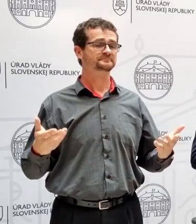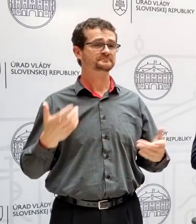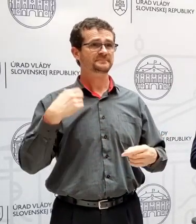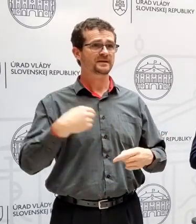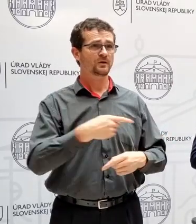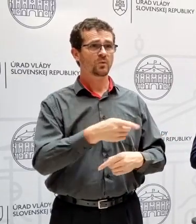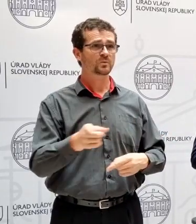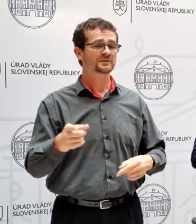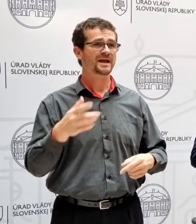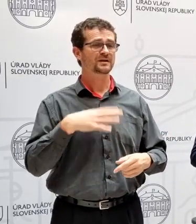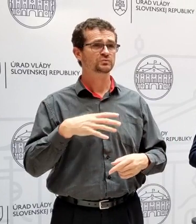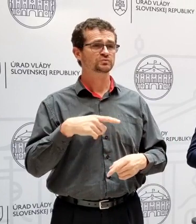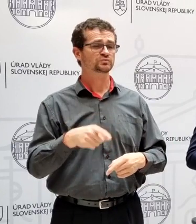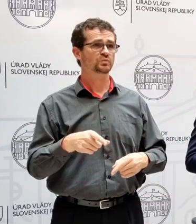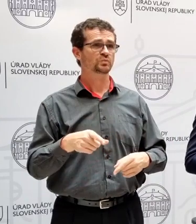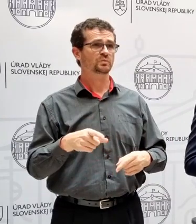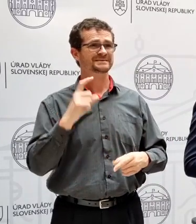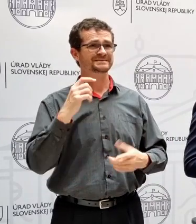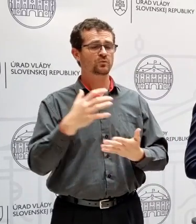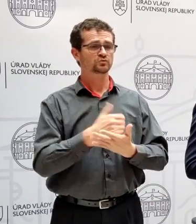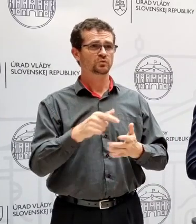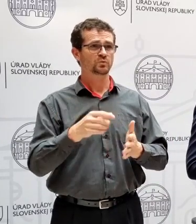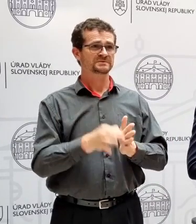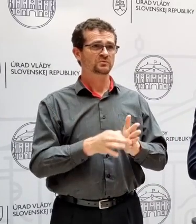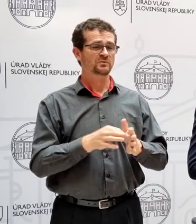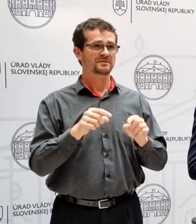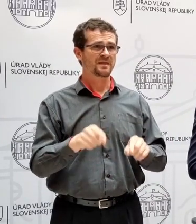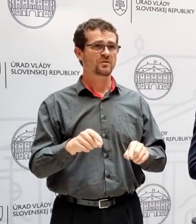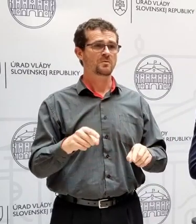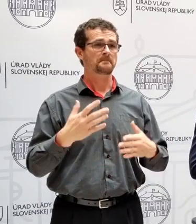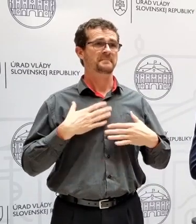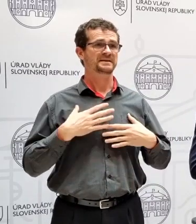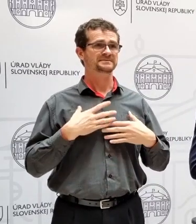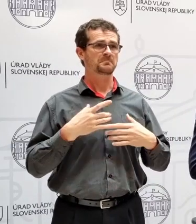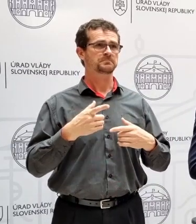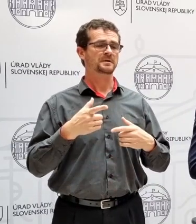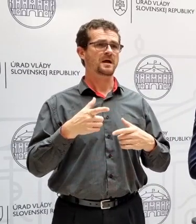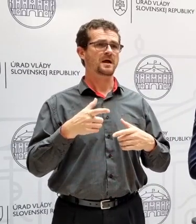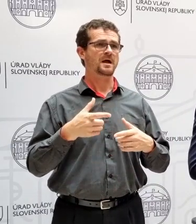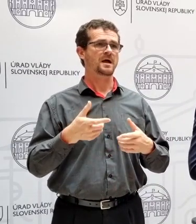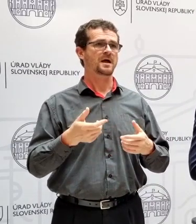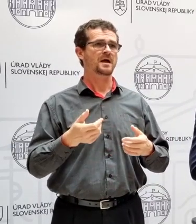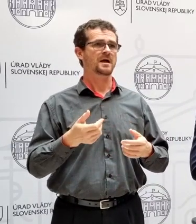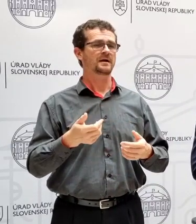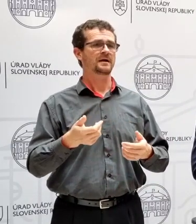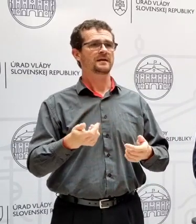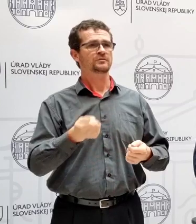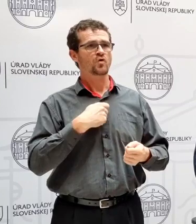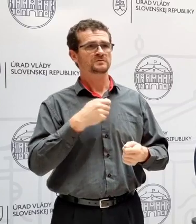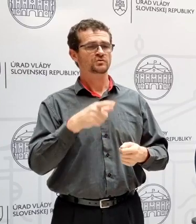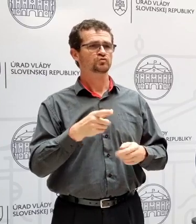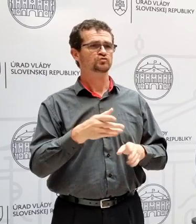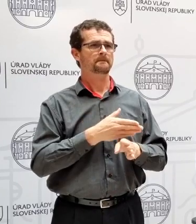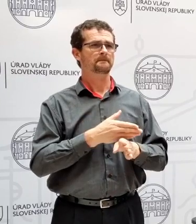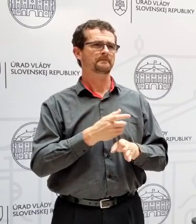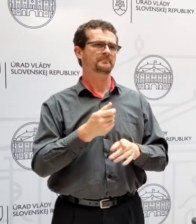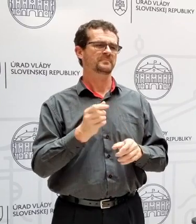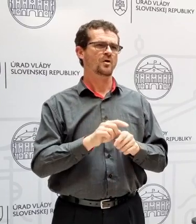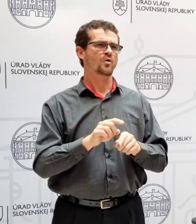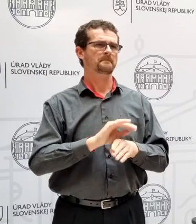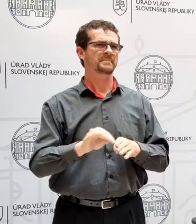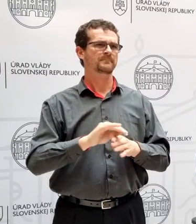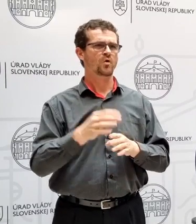ľudia, ktorí chcú podľa mňa zneužiť túto situáciu na to, aby si pre seba vyboxovali niečo, čo už je mimo rámec